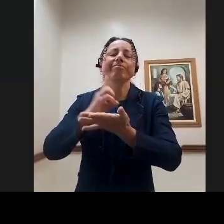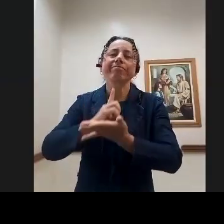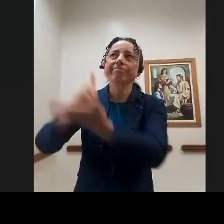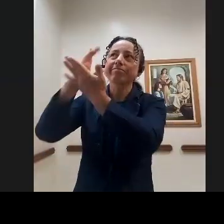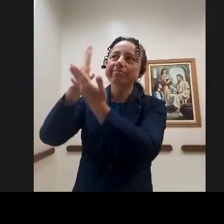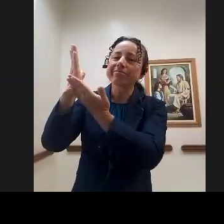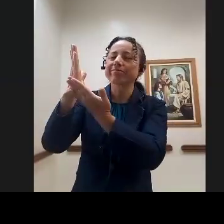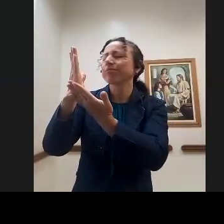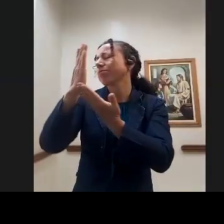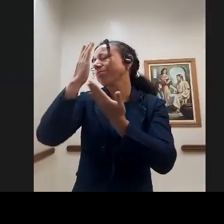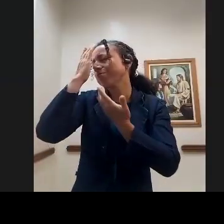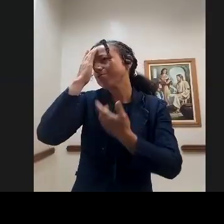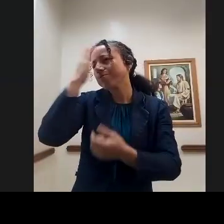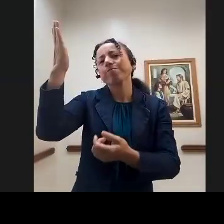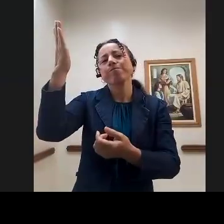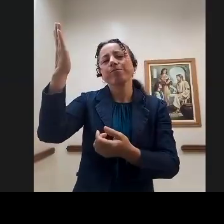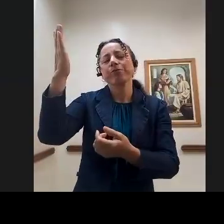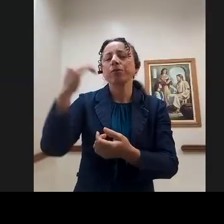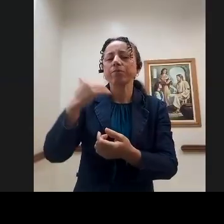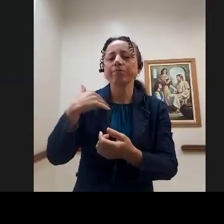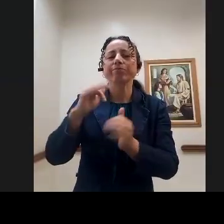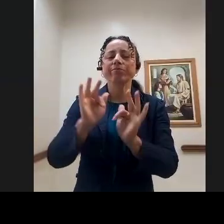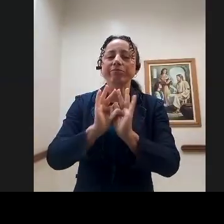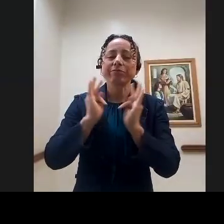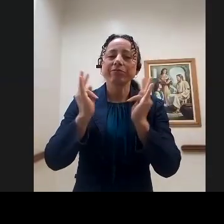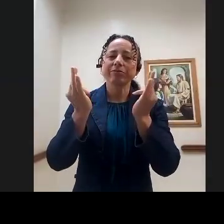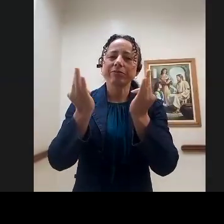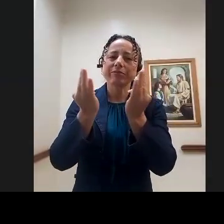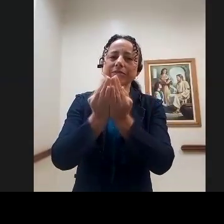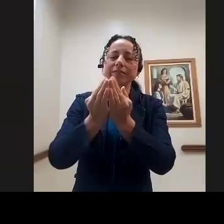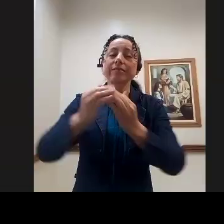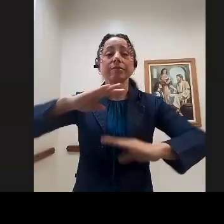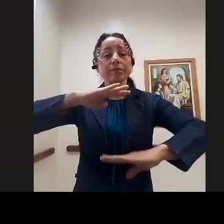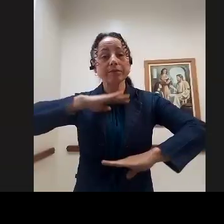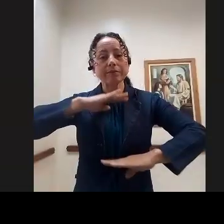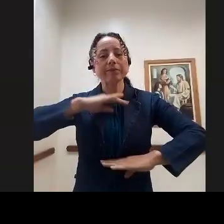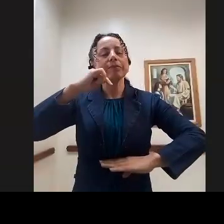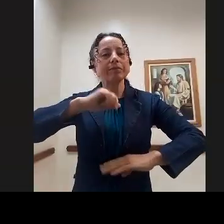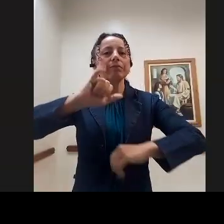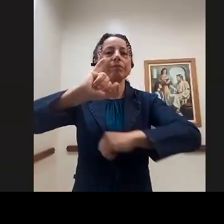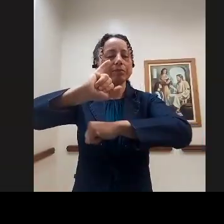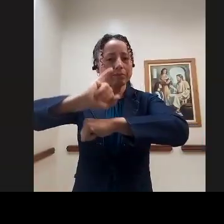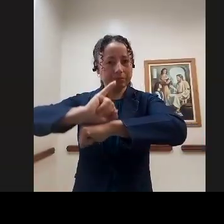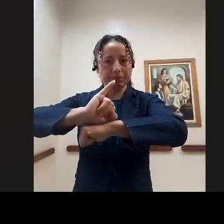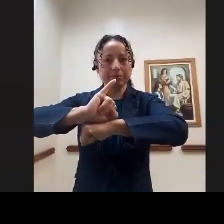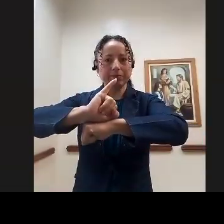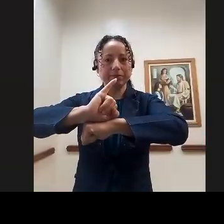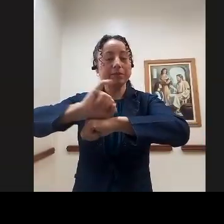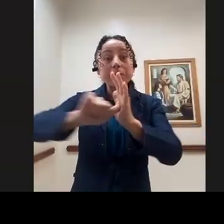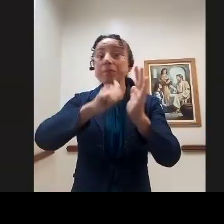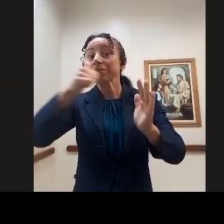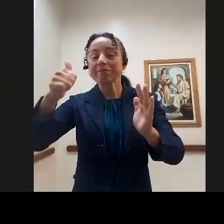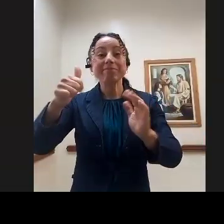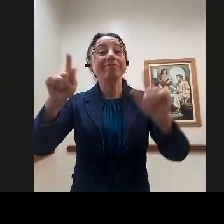muito grata por ter minha família como membro da igreja. Esse primeiro hino de hoje, o bispo falou de um e eu vou falar